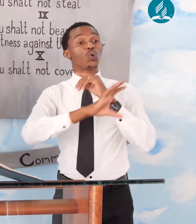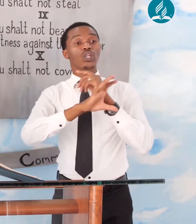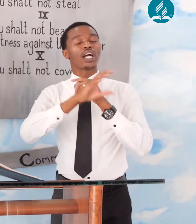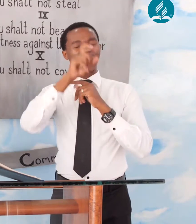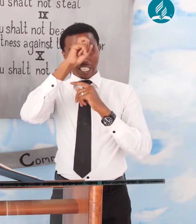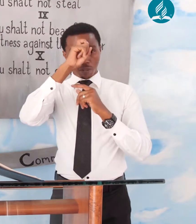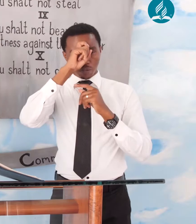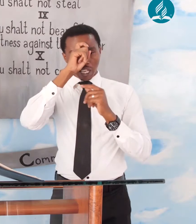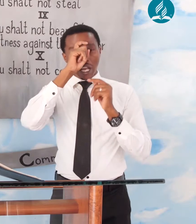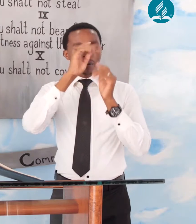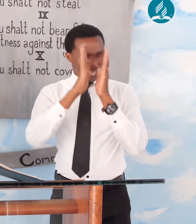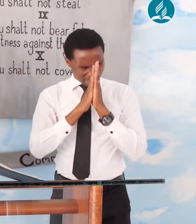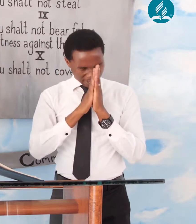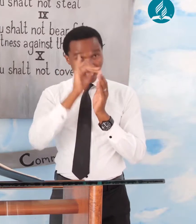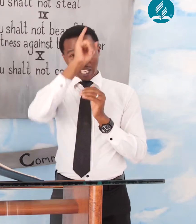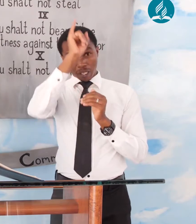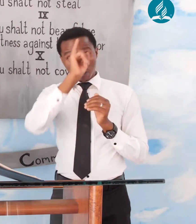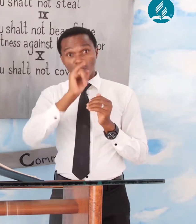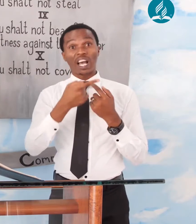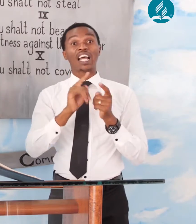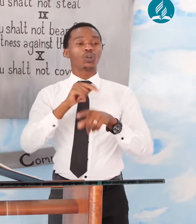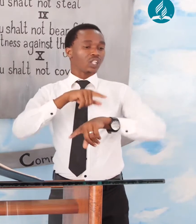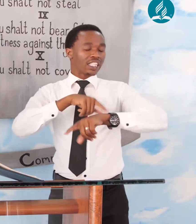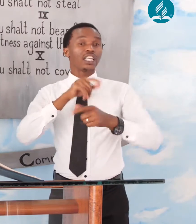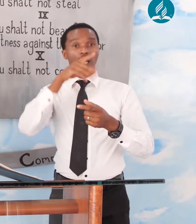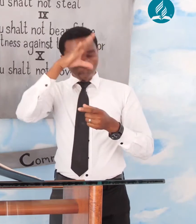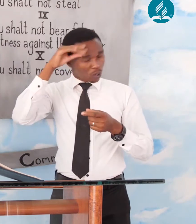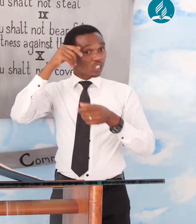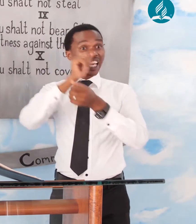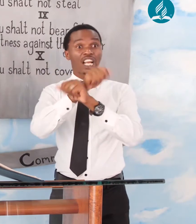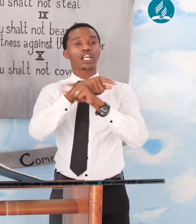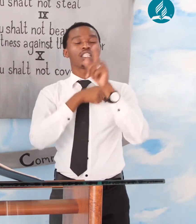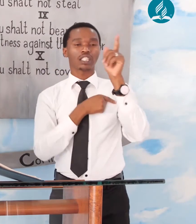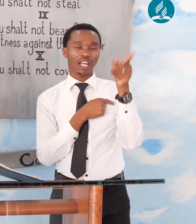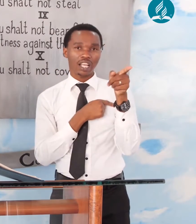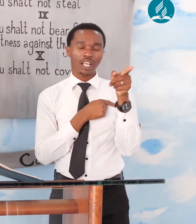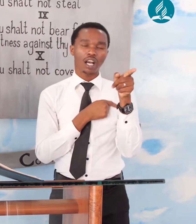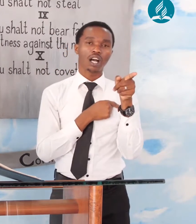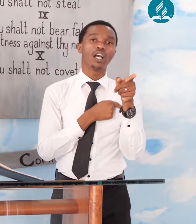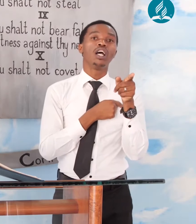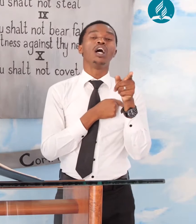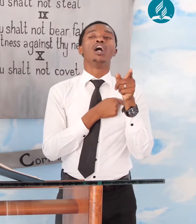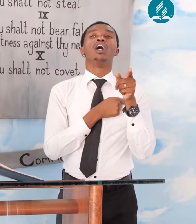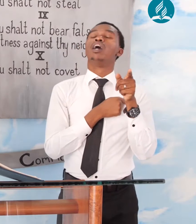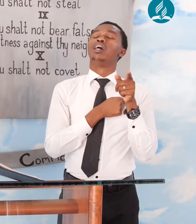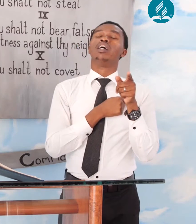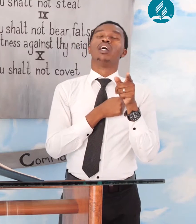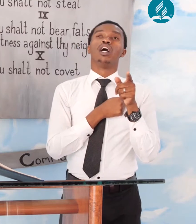ibishushanyo ariko Mose ubwo yagezeyo kandi yari igikomangoma